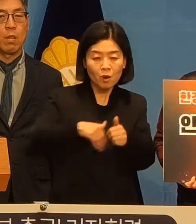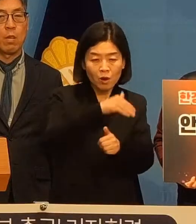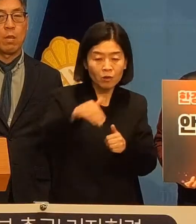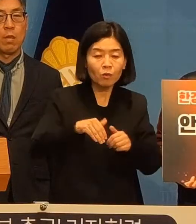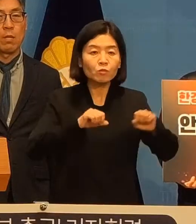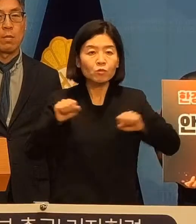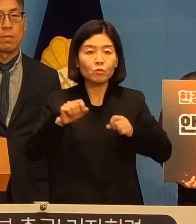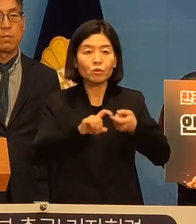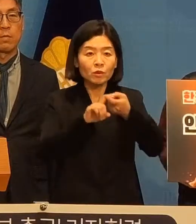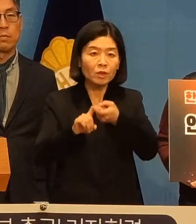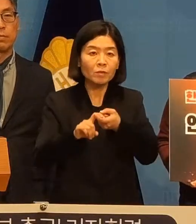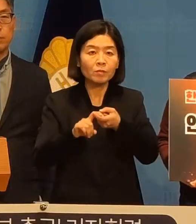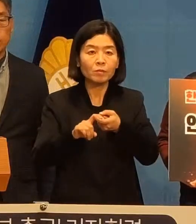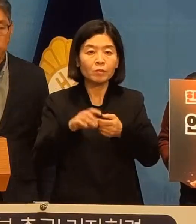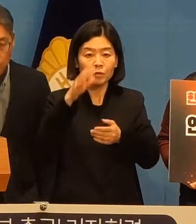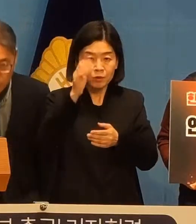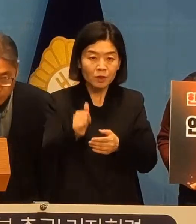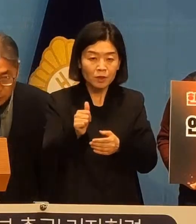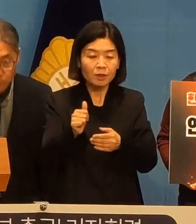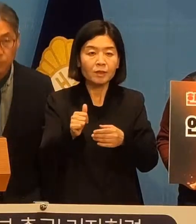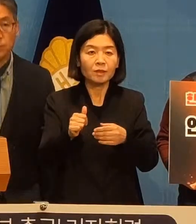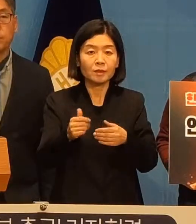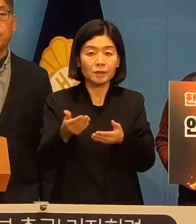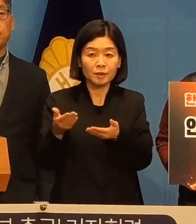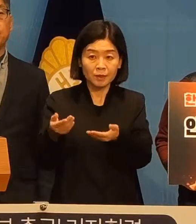서울환경운동연합의 김동원 국장님 참석하셨습니다.